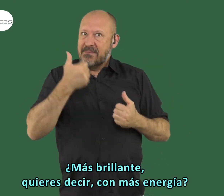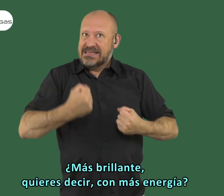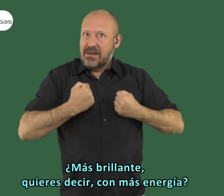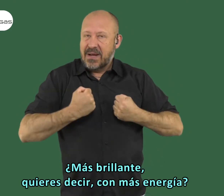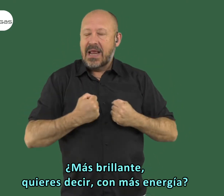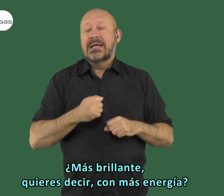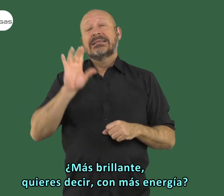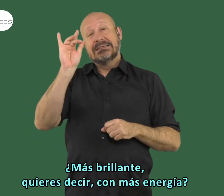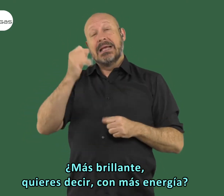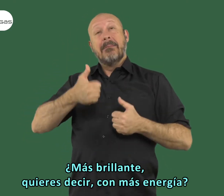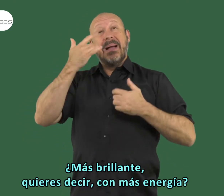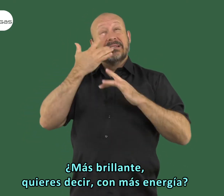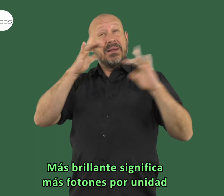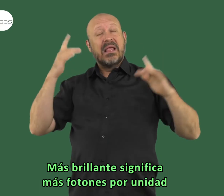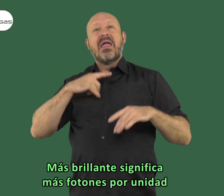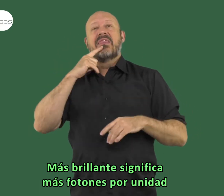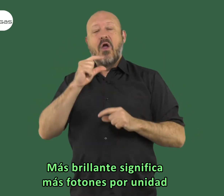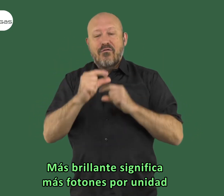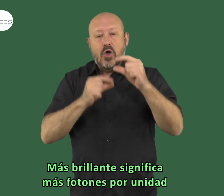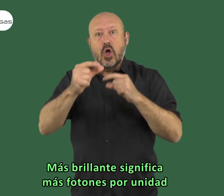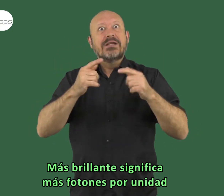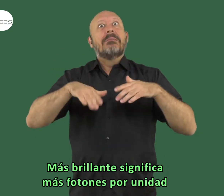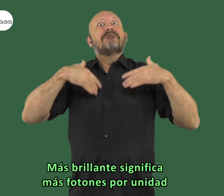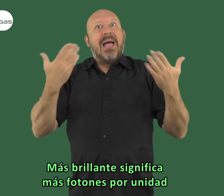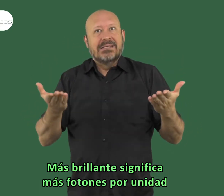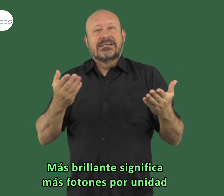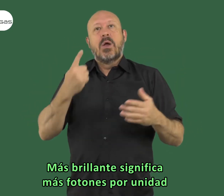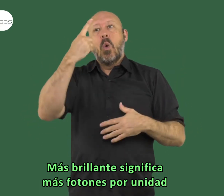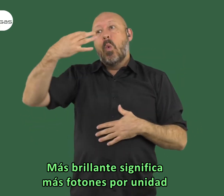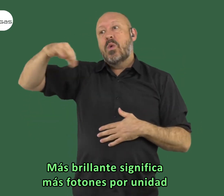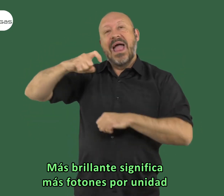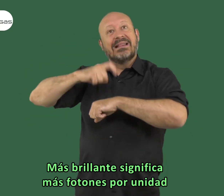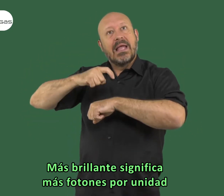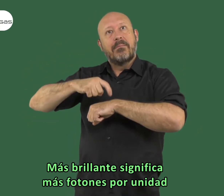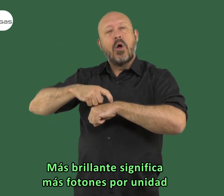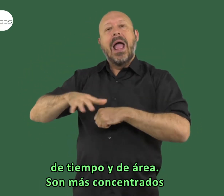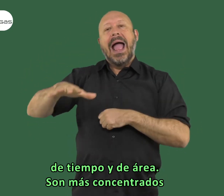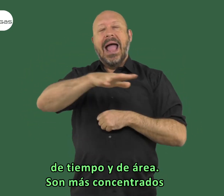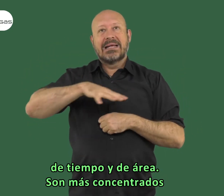más brillante, es que tienen más energía. Más brillante significa más fotones por